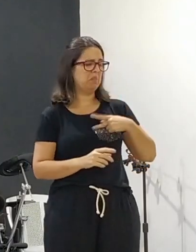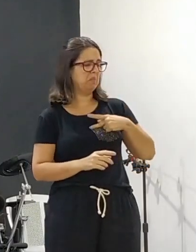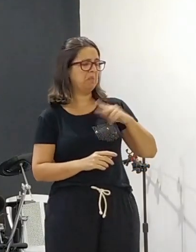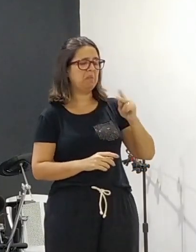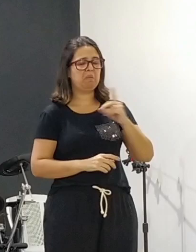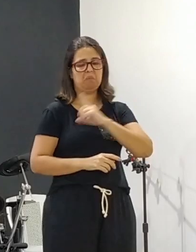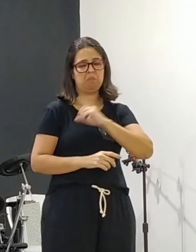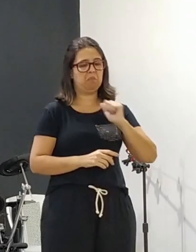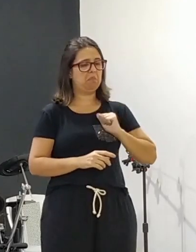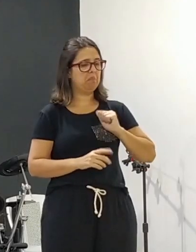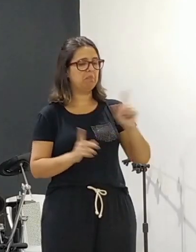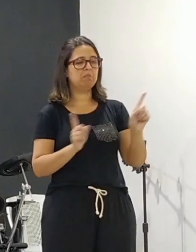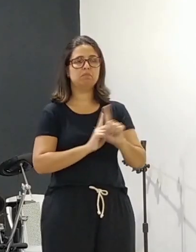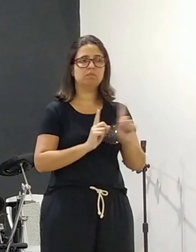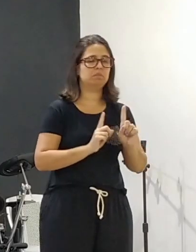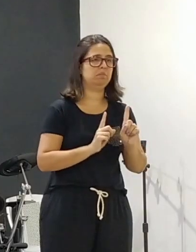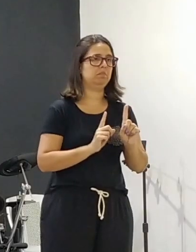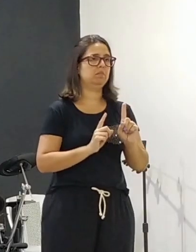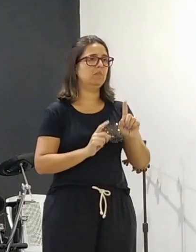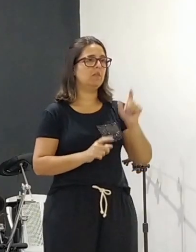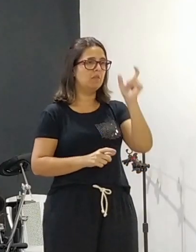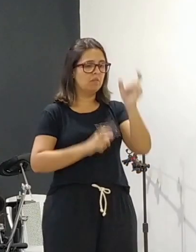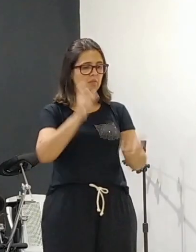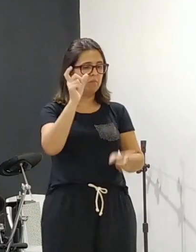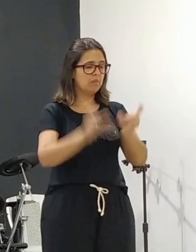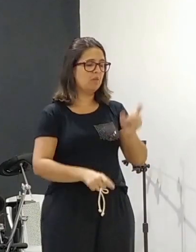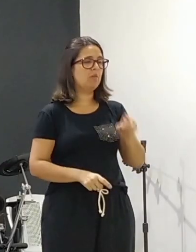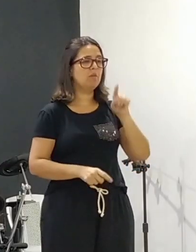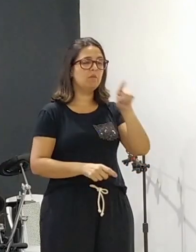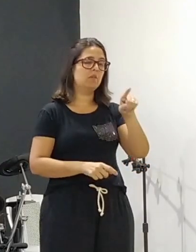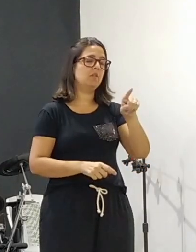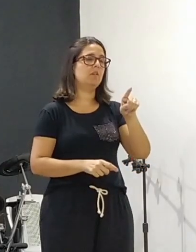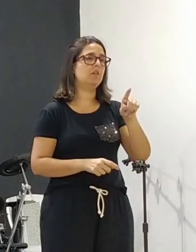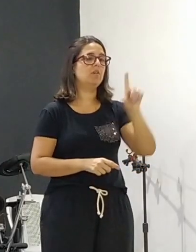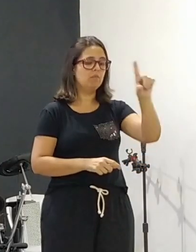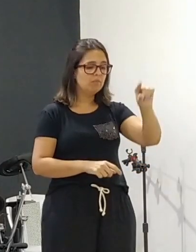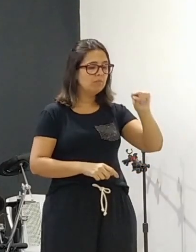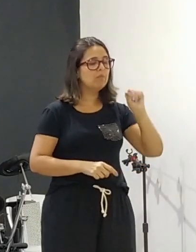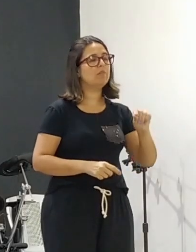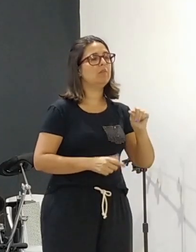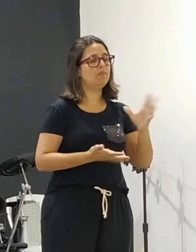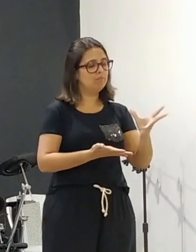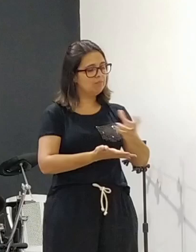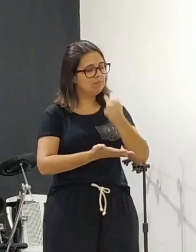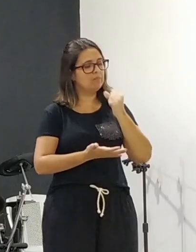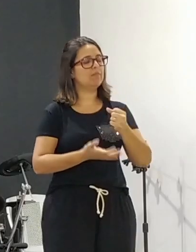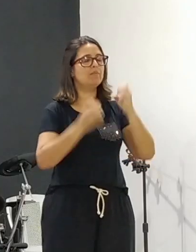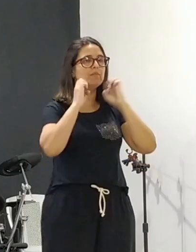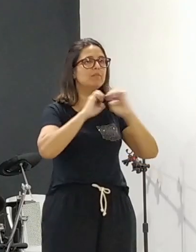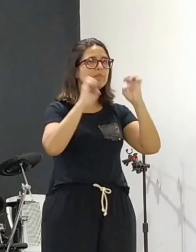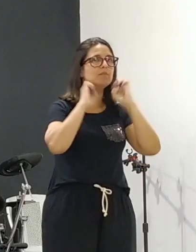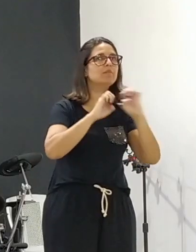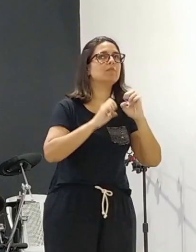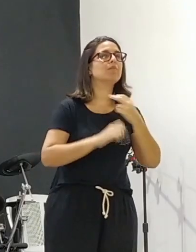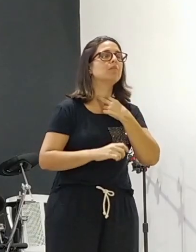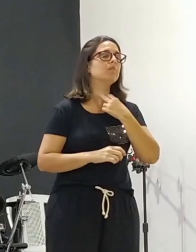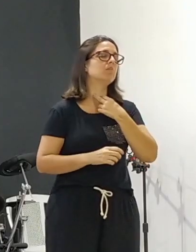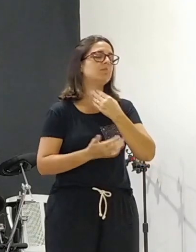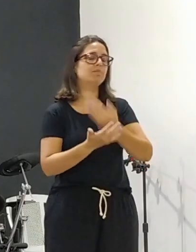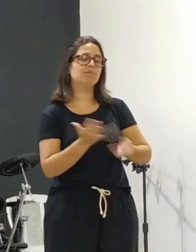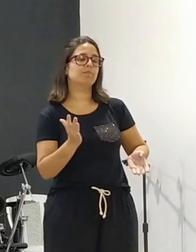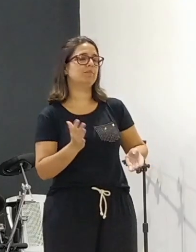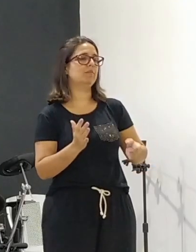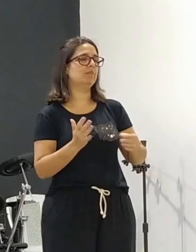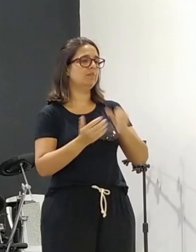você que Deus vai levantar para ir lá, orar com ela, falar Jesus para ela. E nós não podemos perder a nossa identidade.